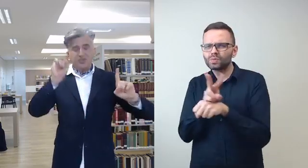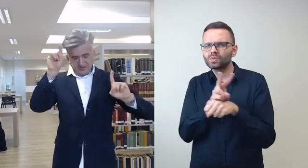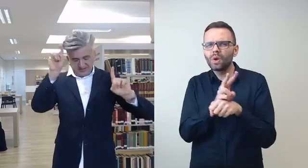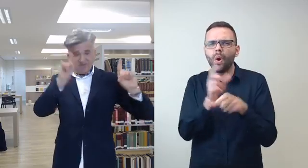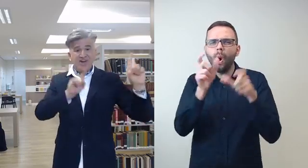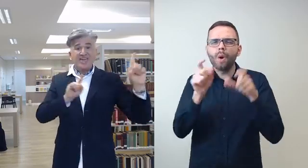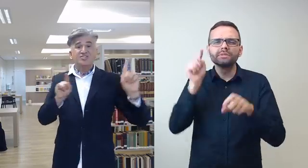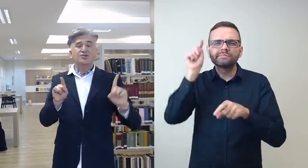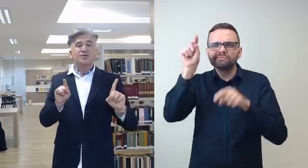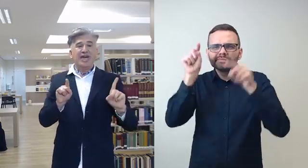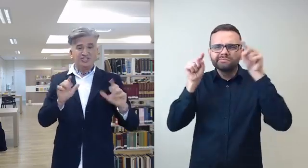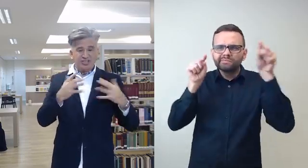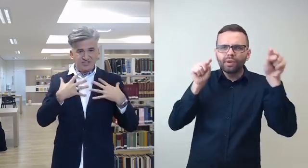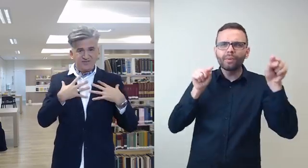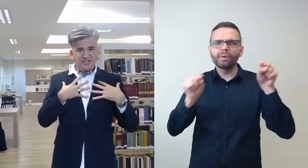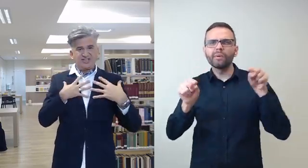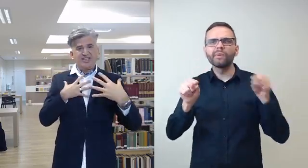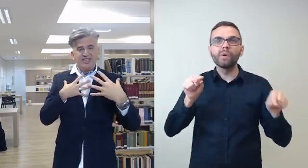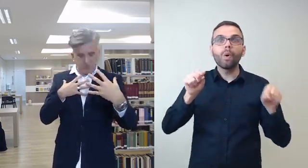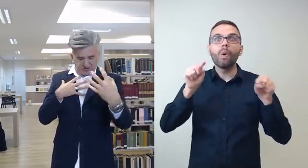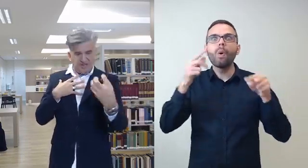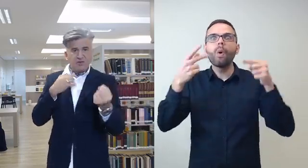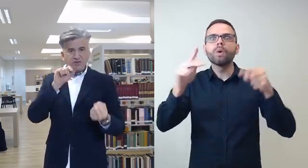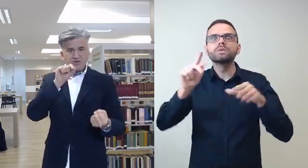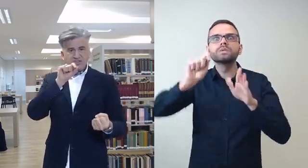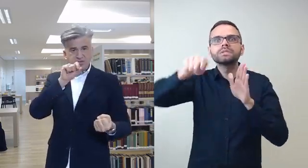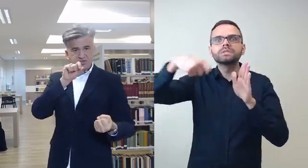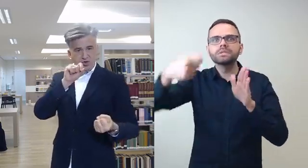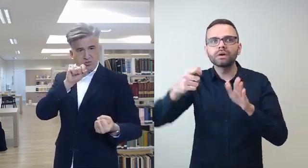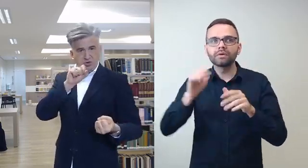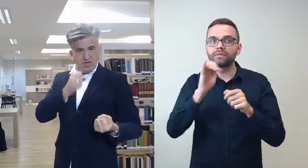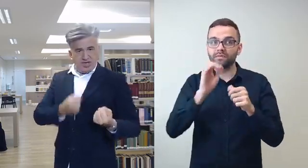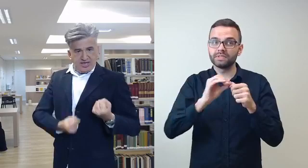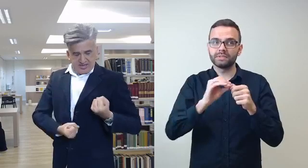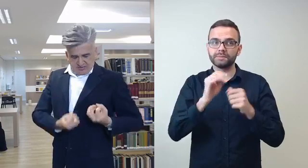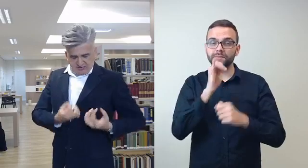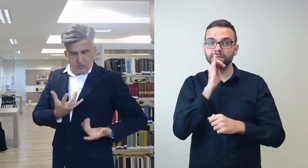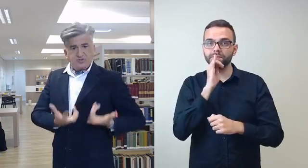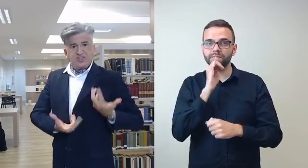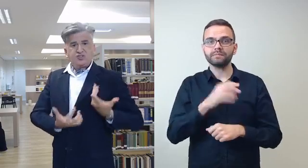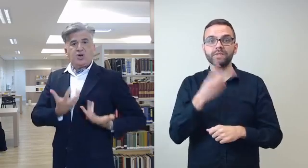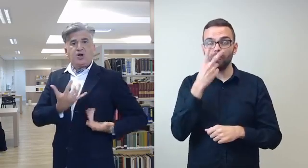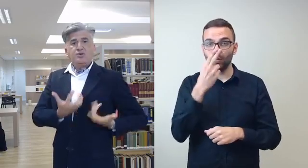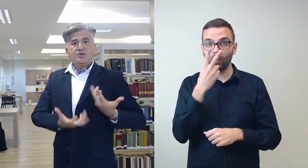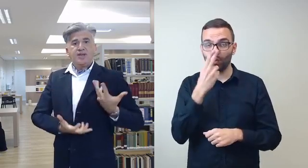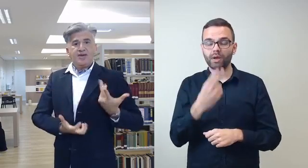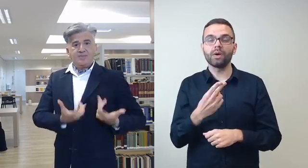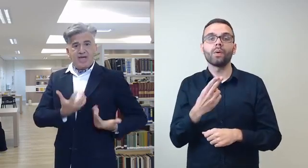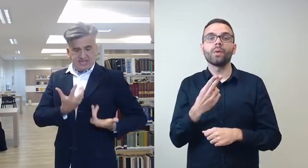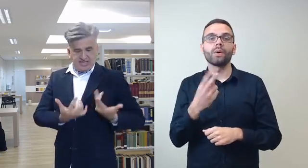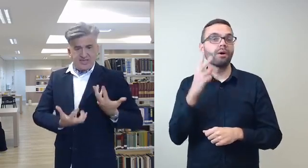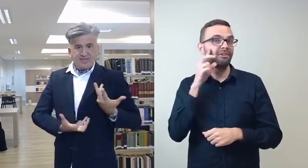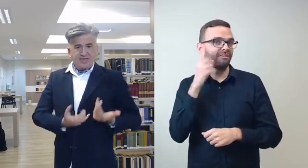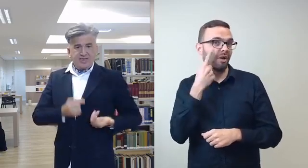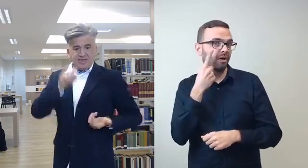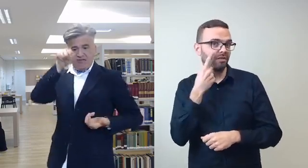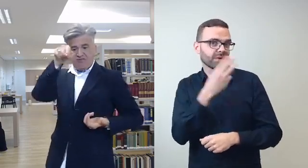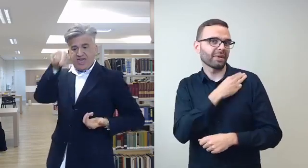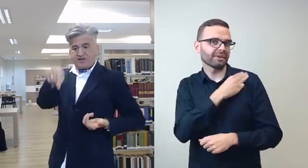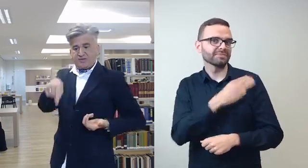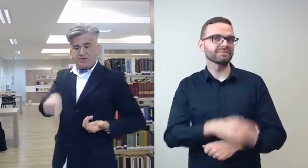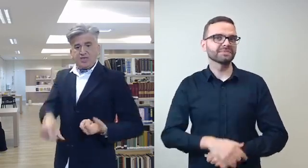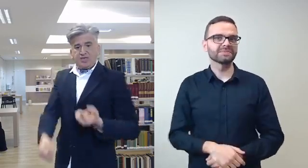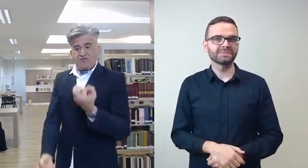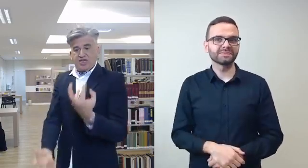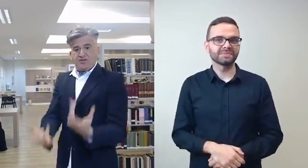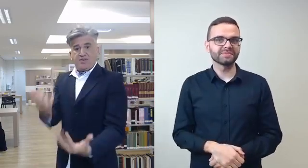Aonde que você vai articular, gente? Veja, um sinal tão simples como fogo sexual, né, aqui, e